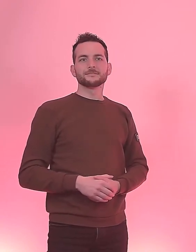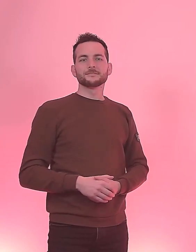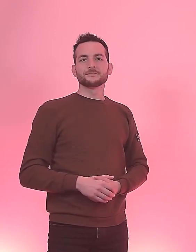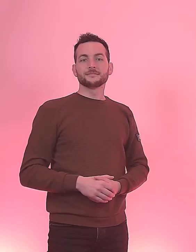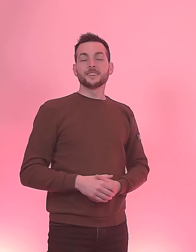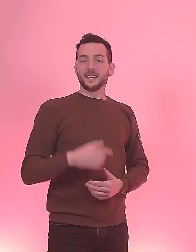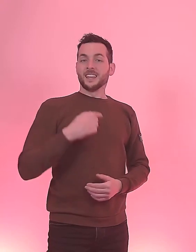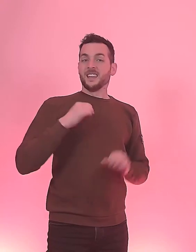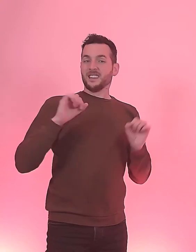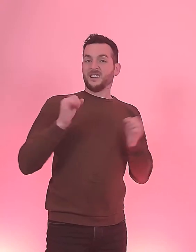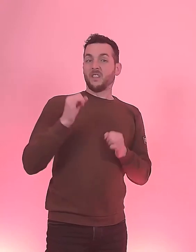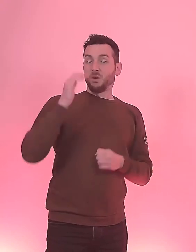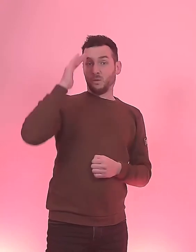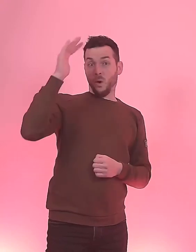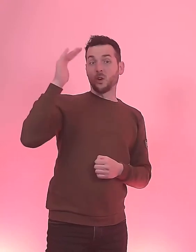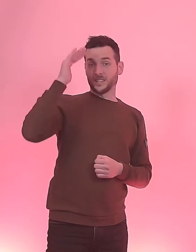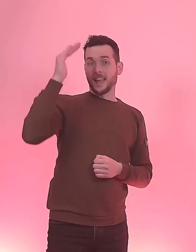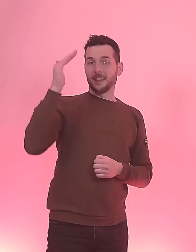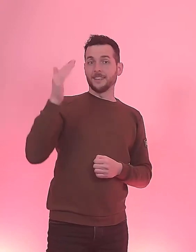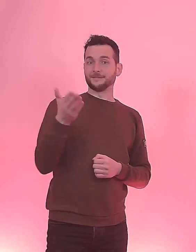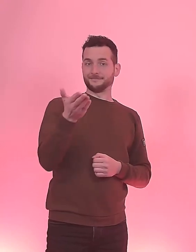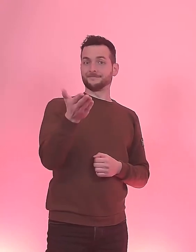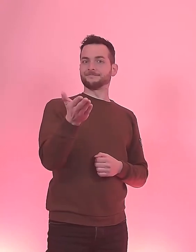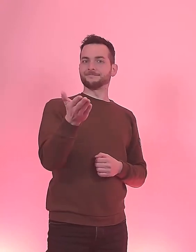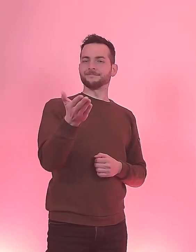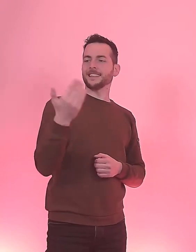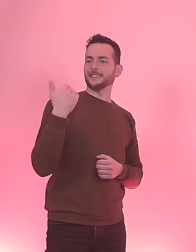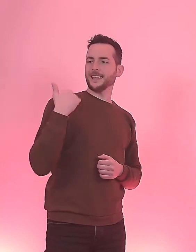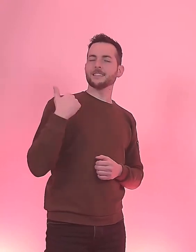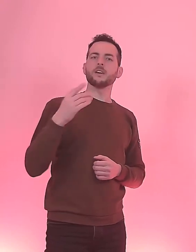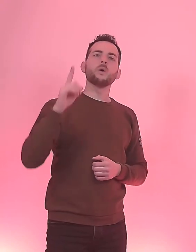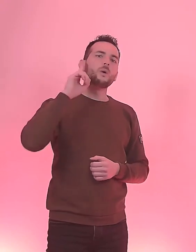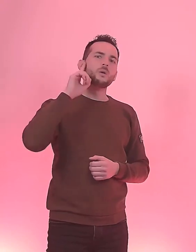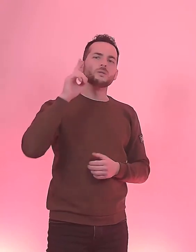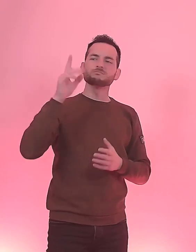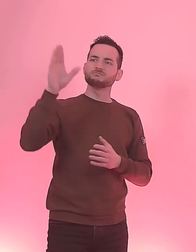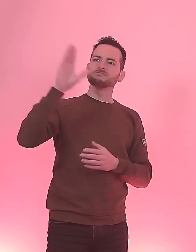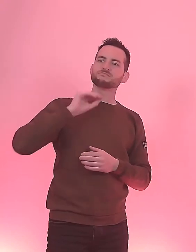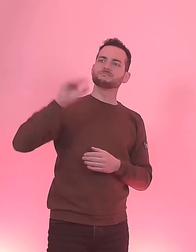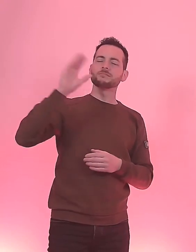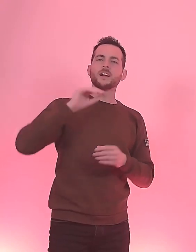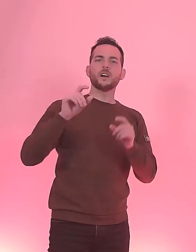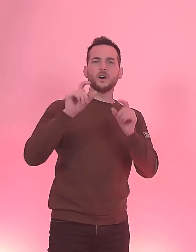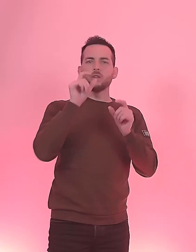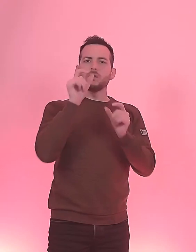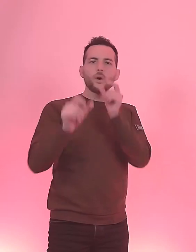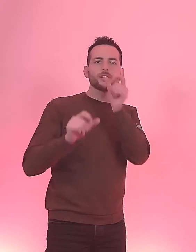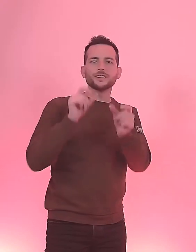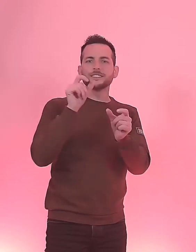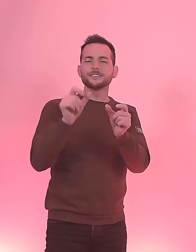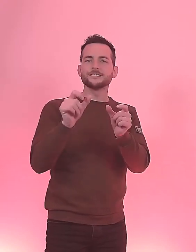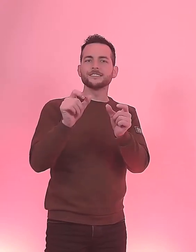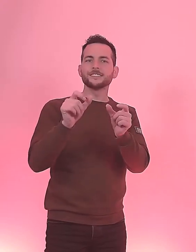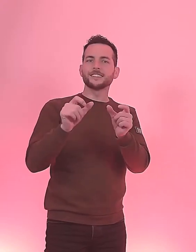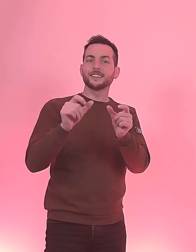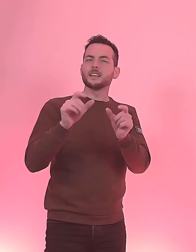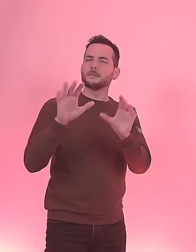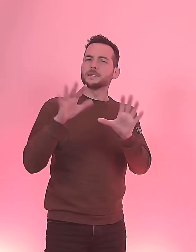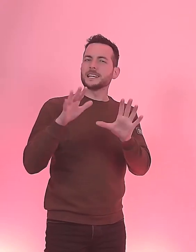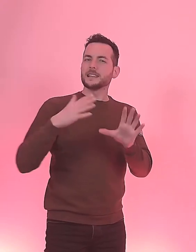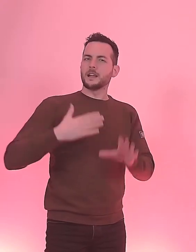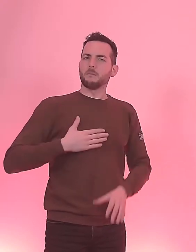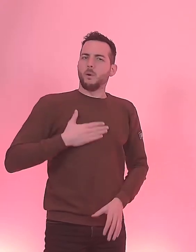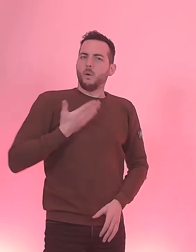kan me voorstellen dat je het horen van deze woorden behoefte hebt om met iemand te bidden